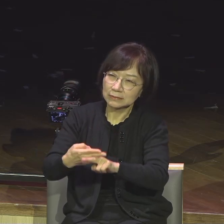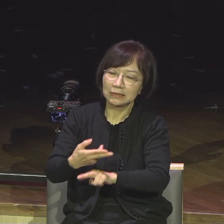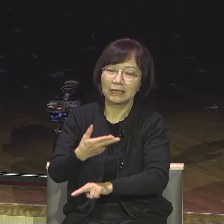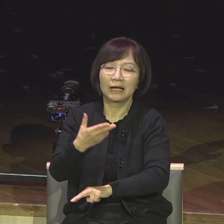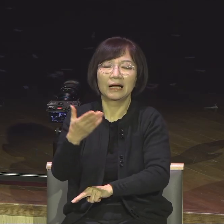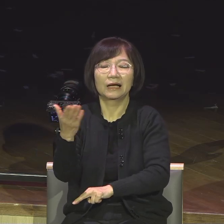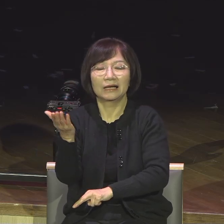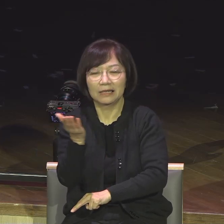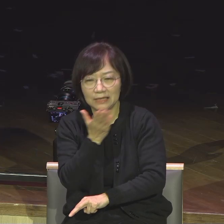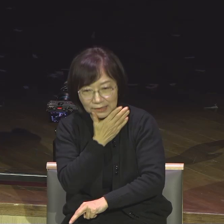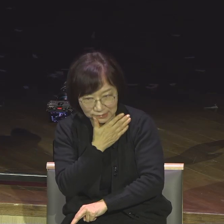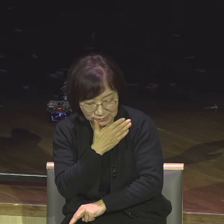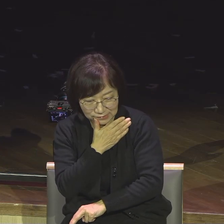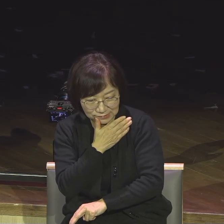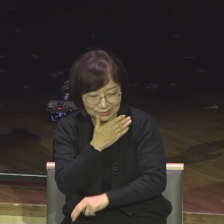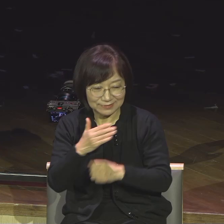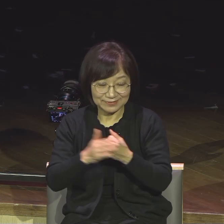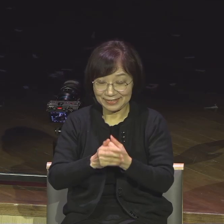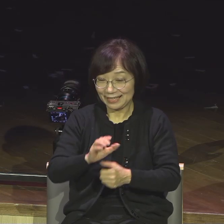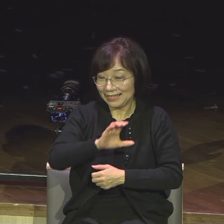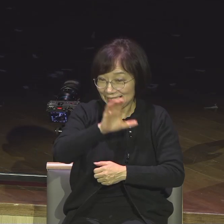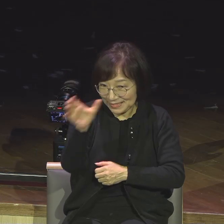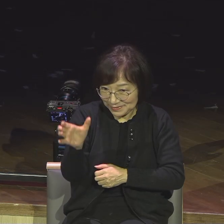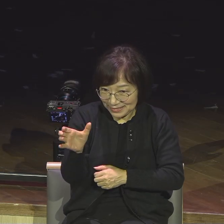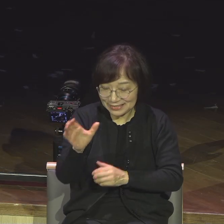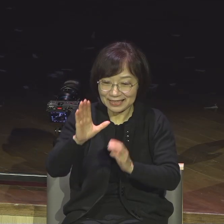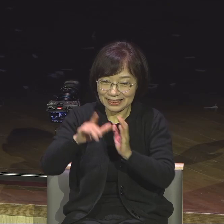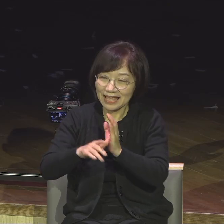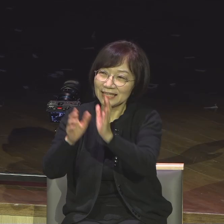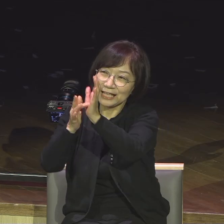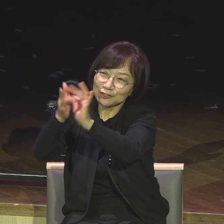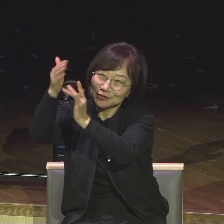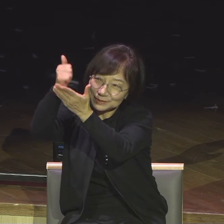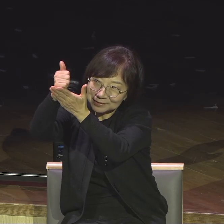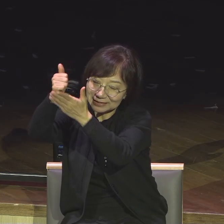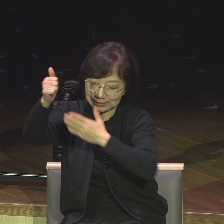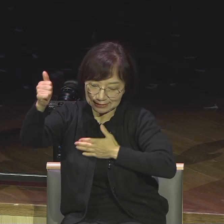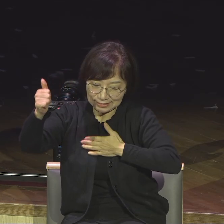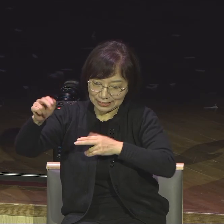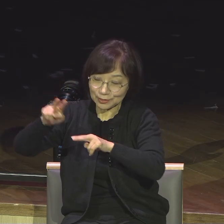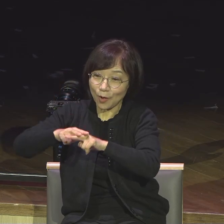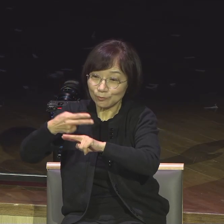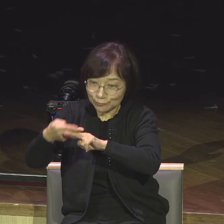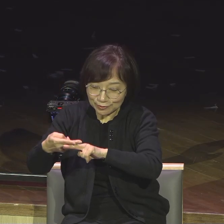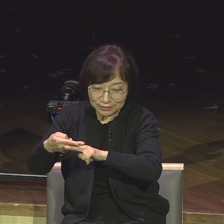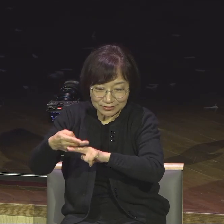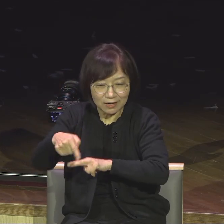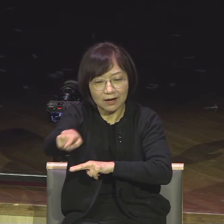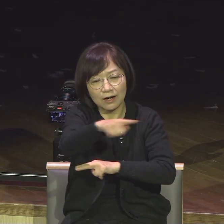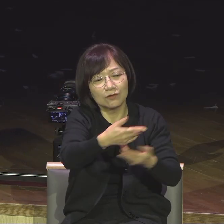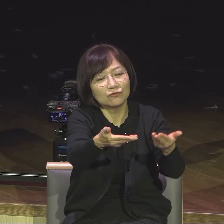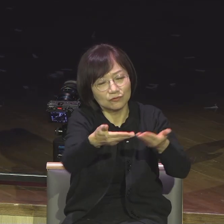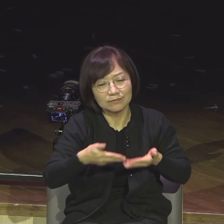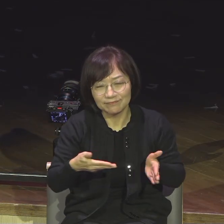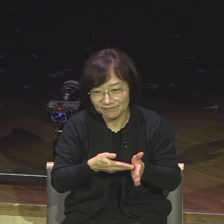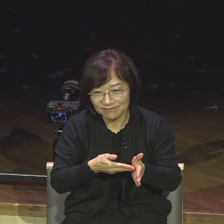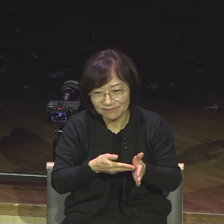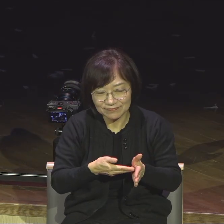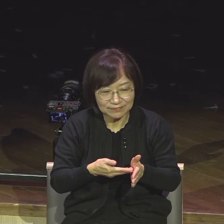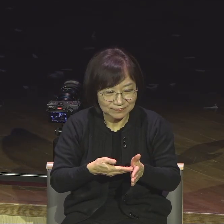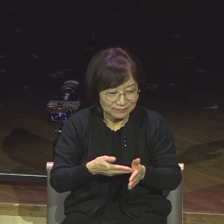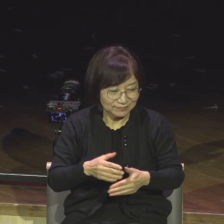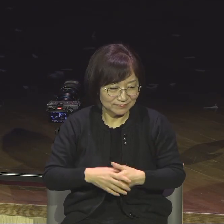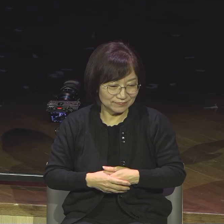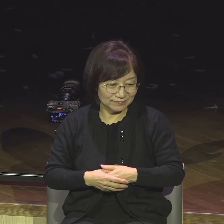크리스마스에 예수님은 예수님 자신을 나에게 선물로 주셨는데 그 크리스마스 때 또